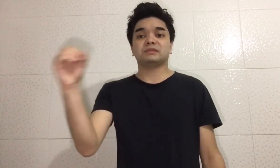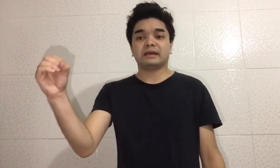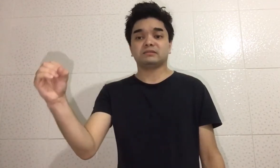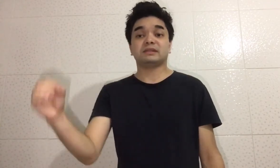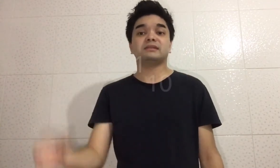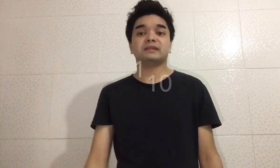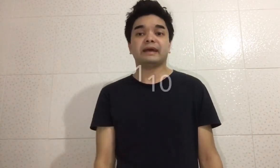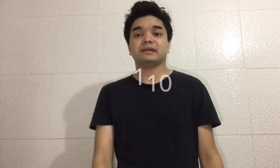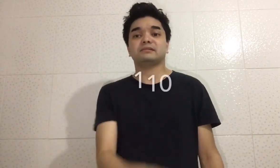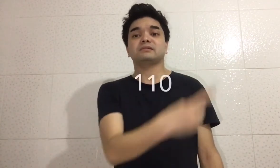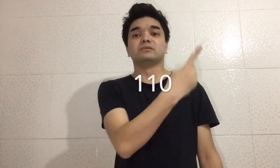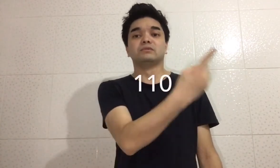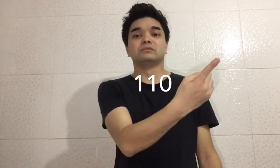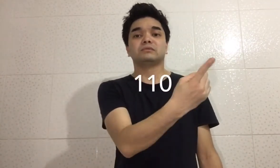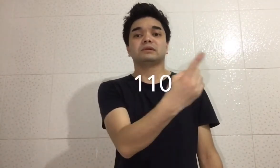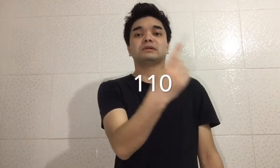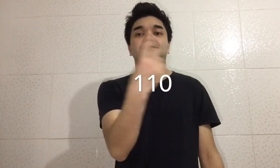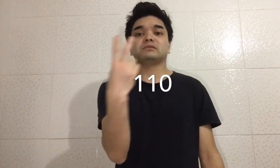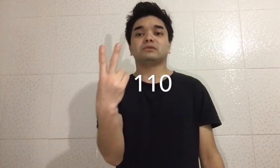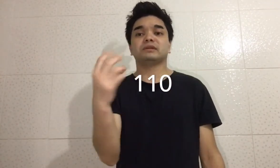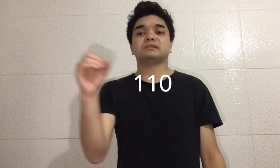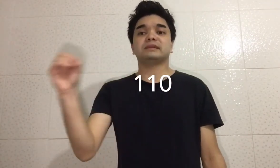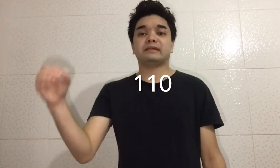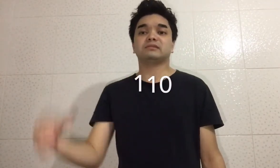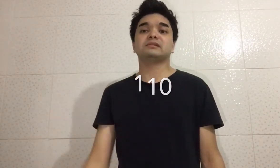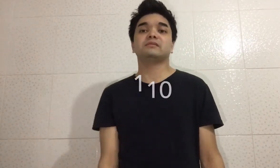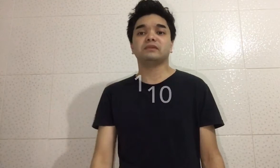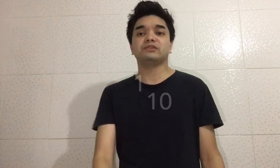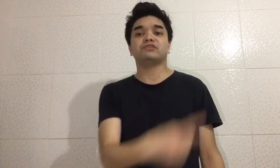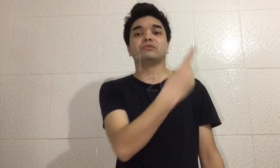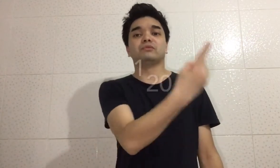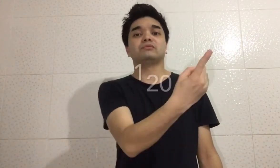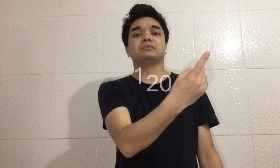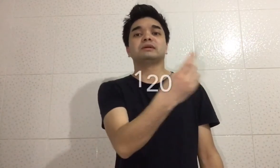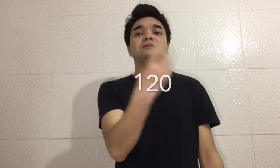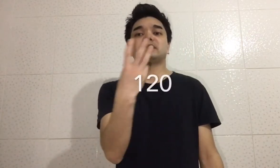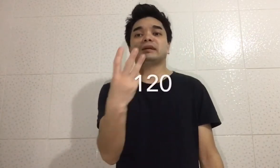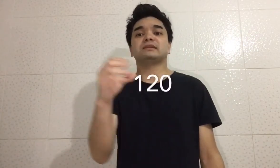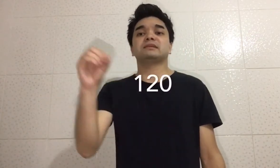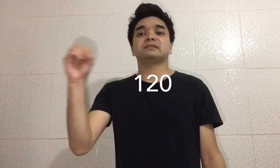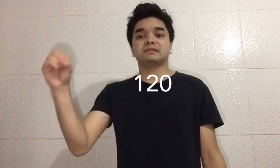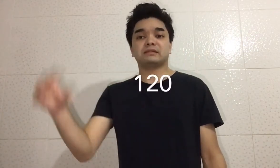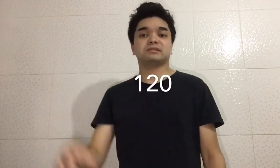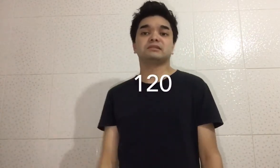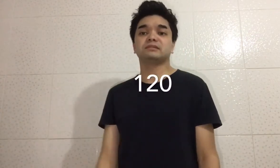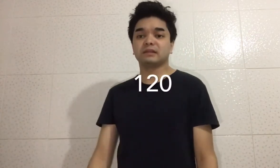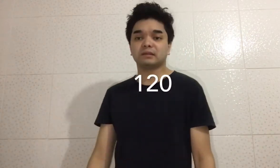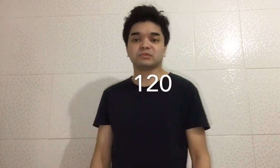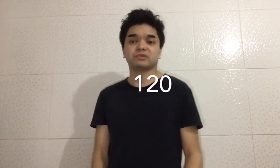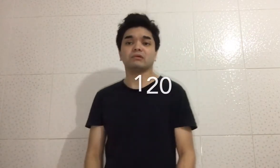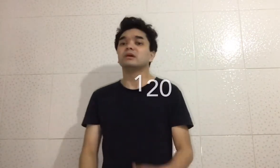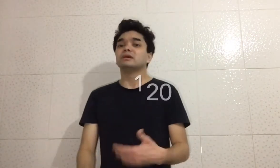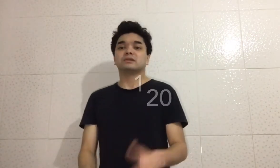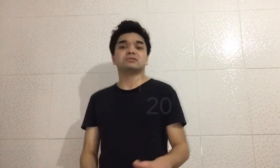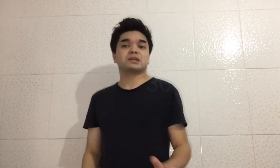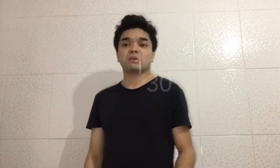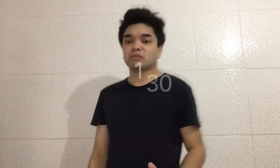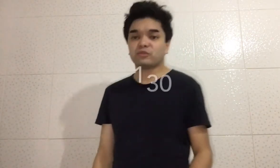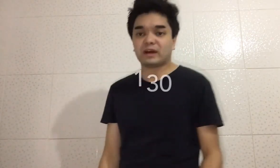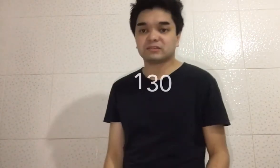0, 110, 1, 2, 0, 120, 1, 3, 0, 130, pessoal. É extremamente fácil,